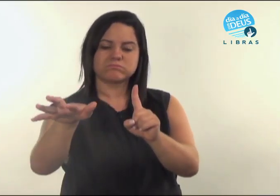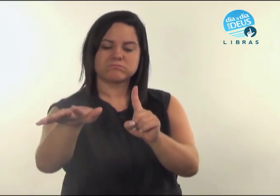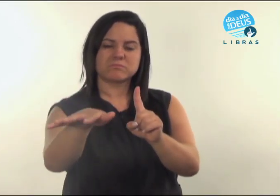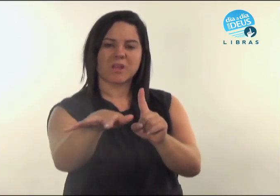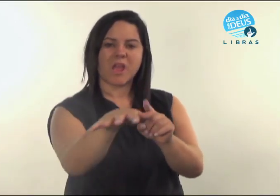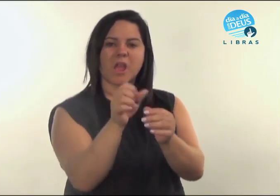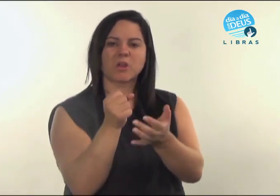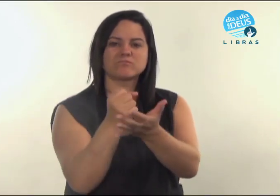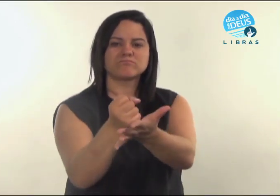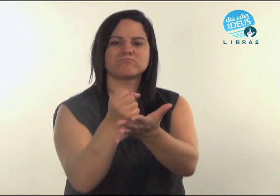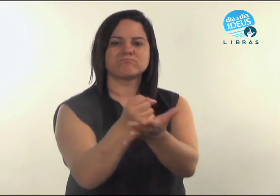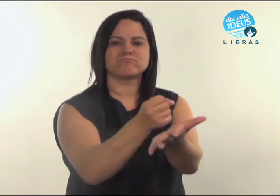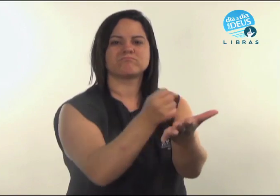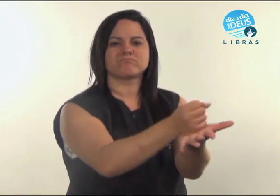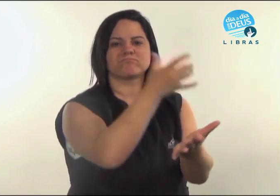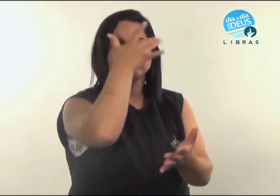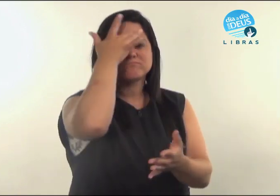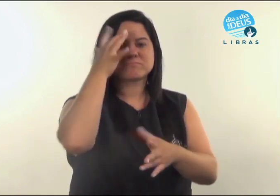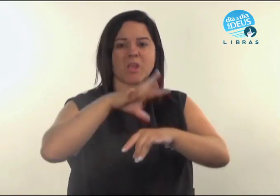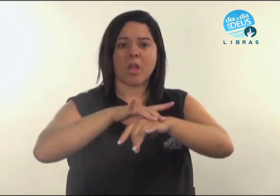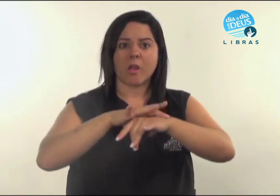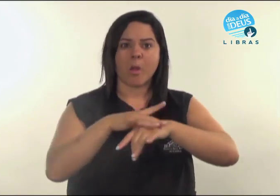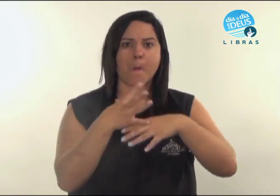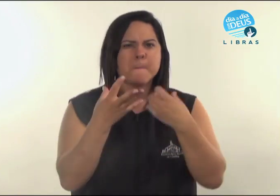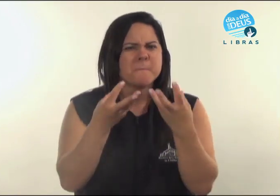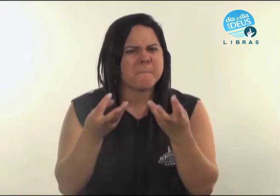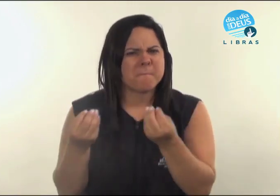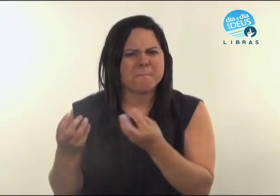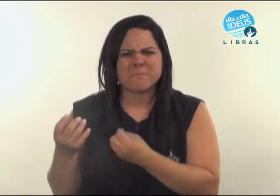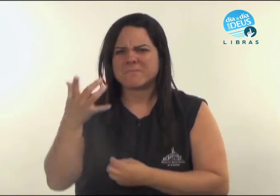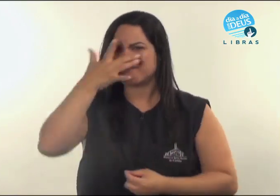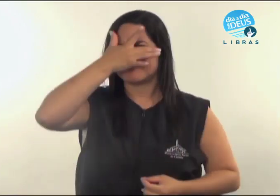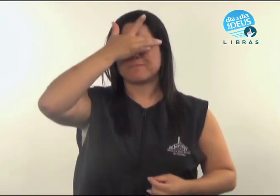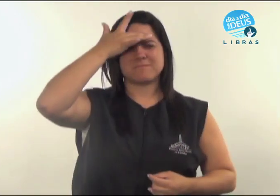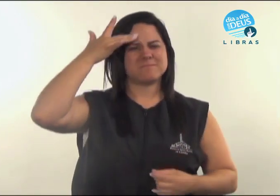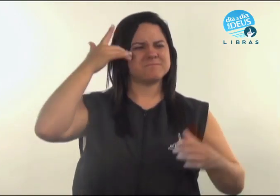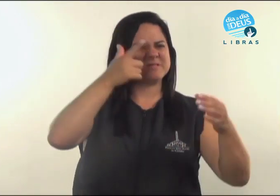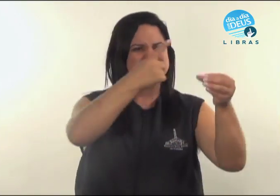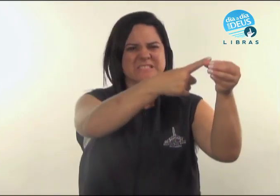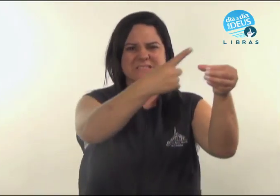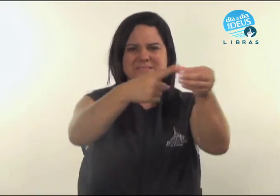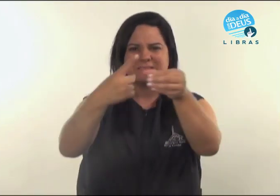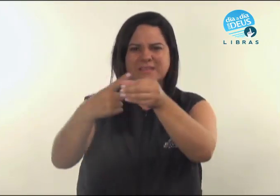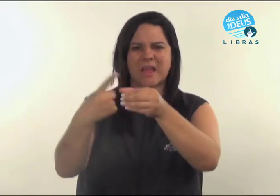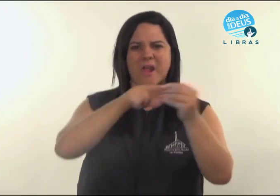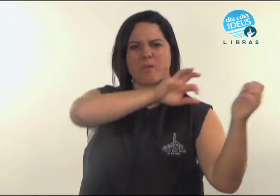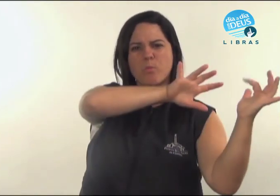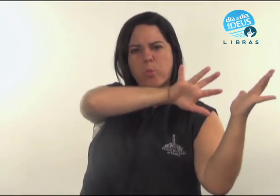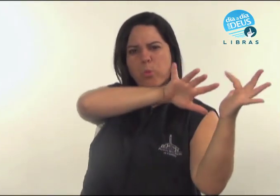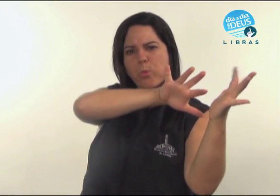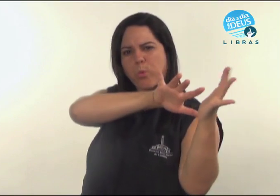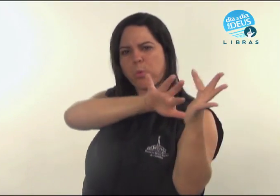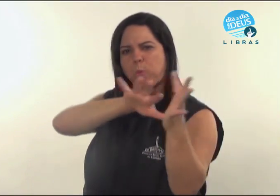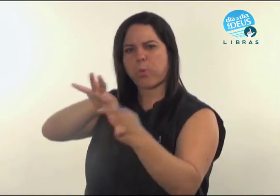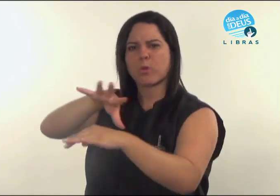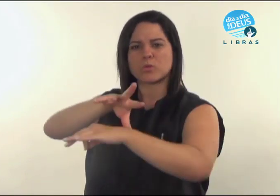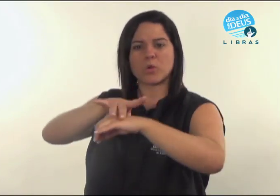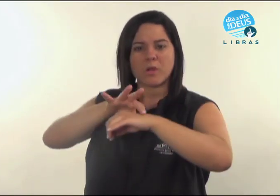sua sombra cobrisse alguns deles. Multidões vinham das cidades vizinhas de Jerusalém, trazendo os